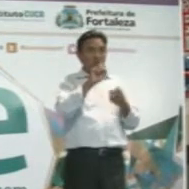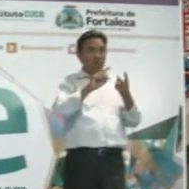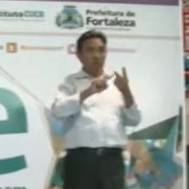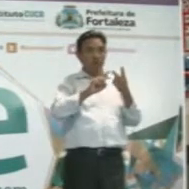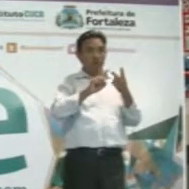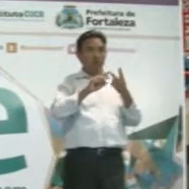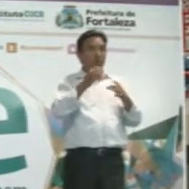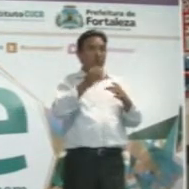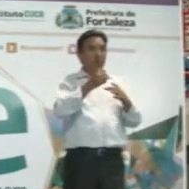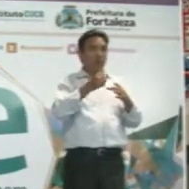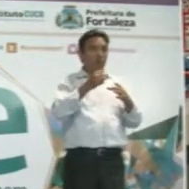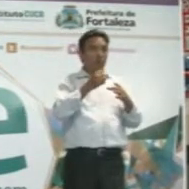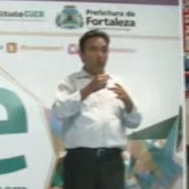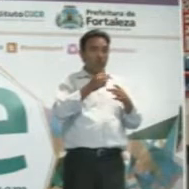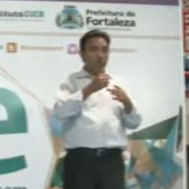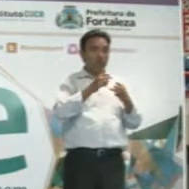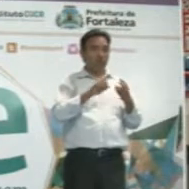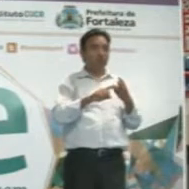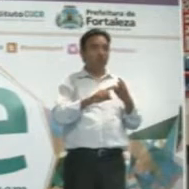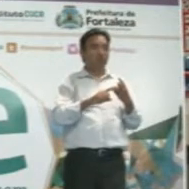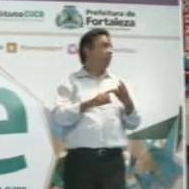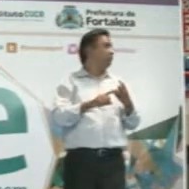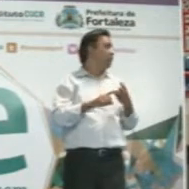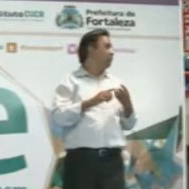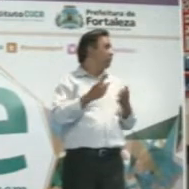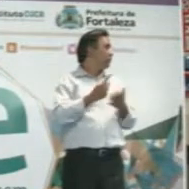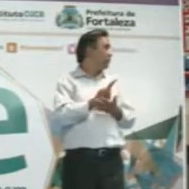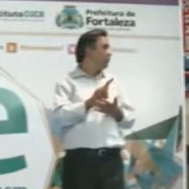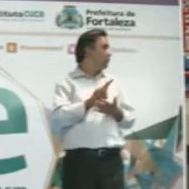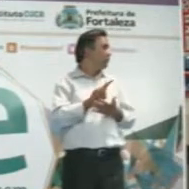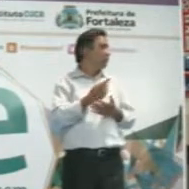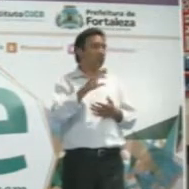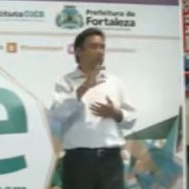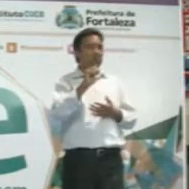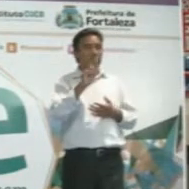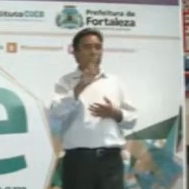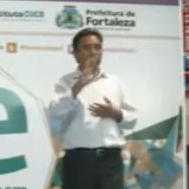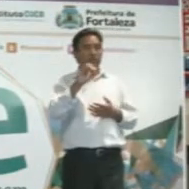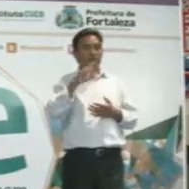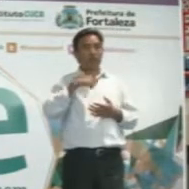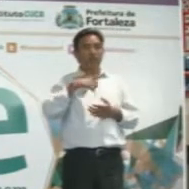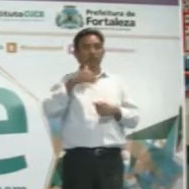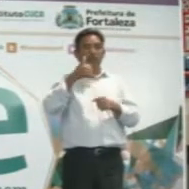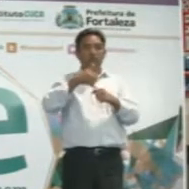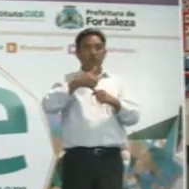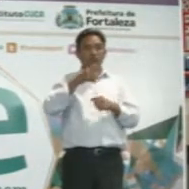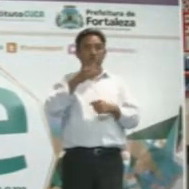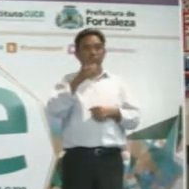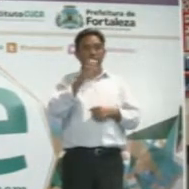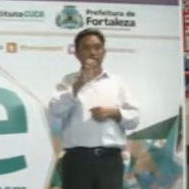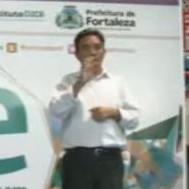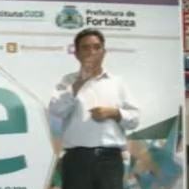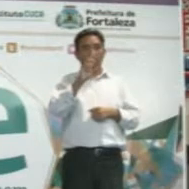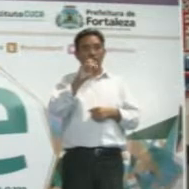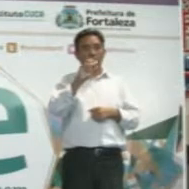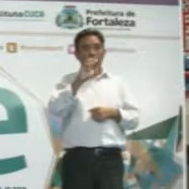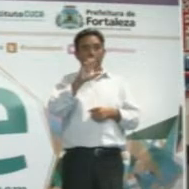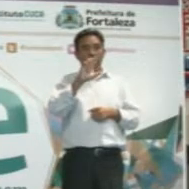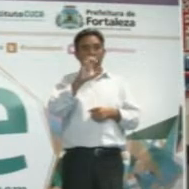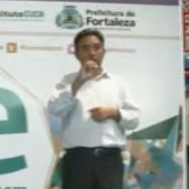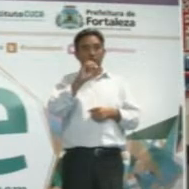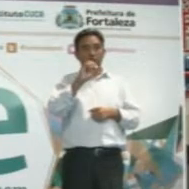gás de cozinha. E aí o que é que ocorre? Todo esse carbono ele vem do petróleo, que é um carbono que está fixo,